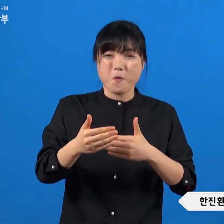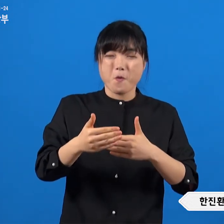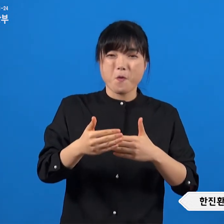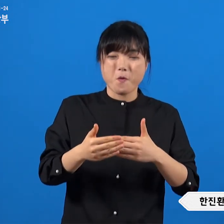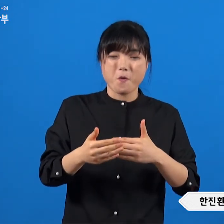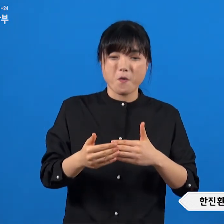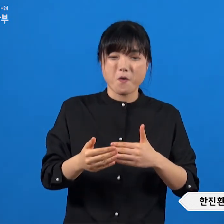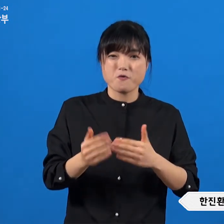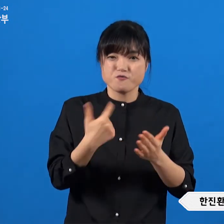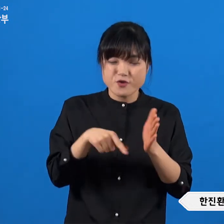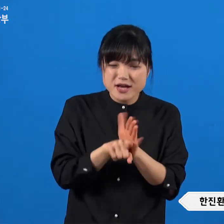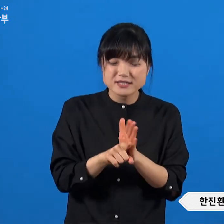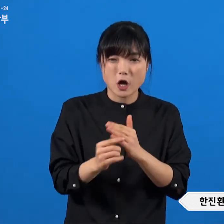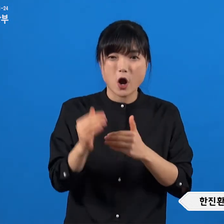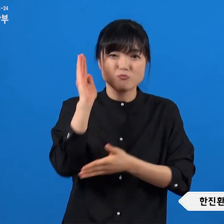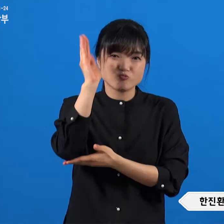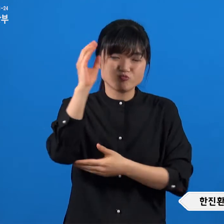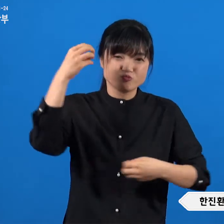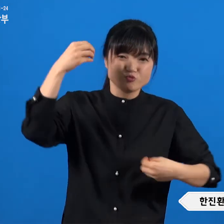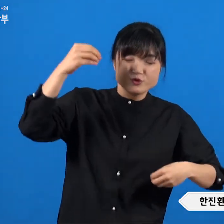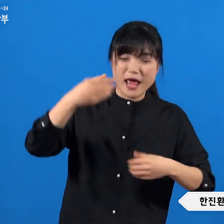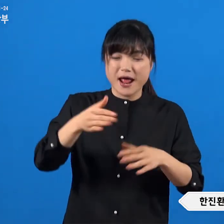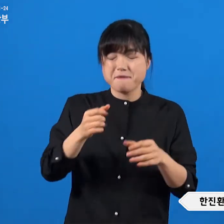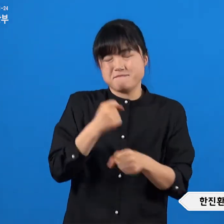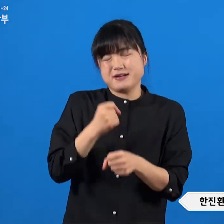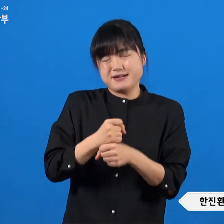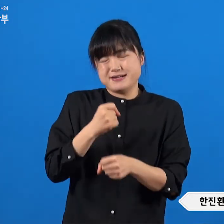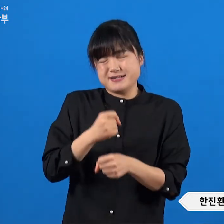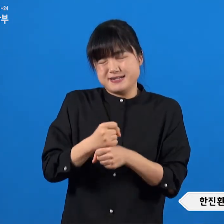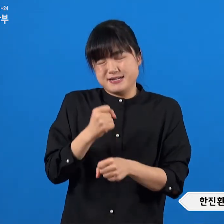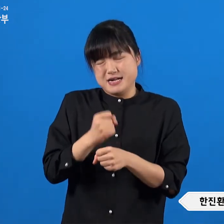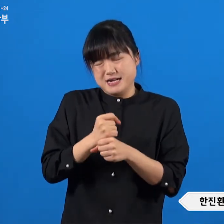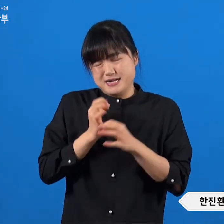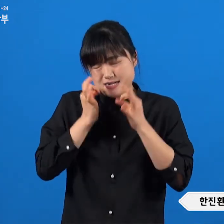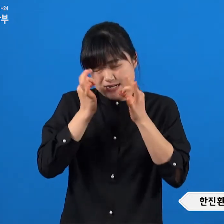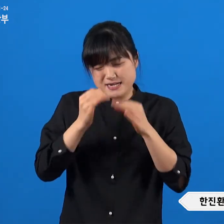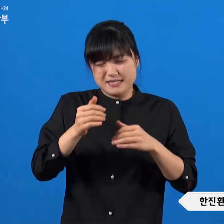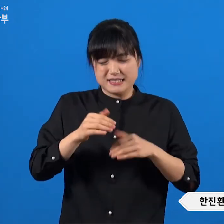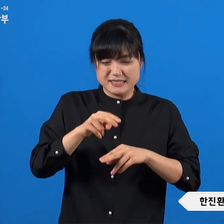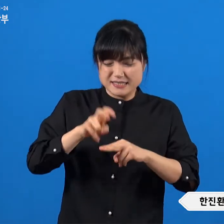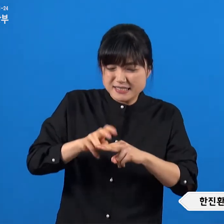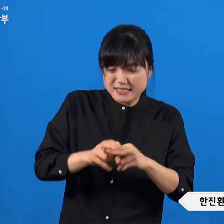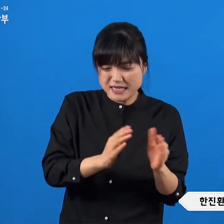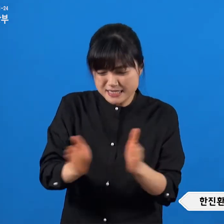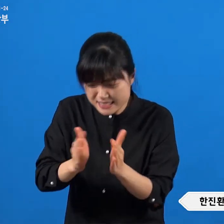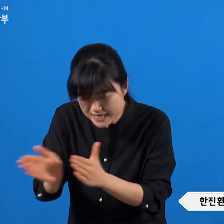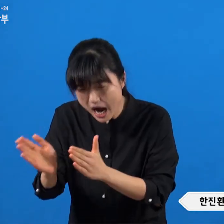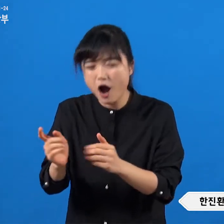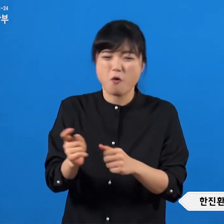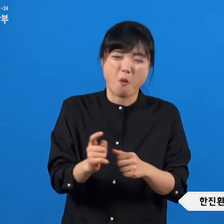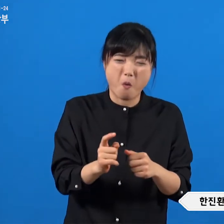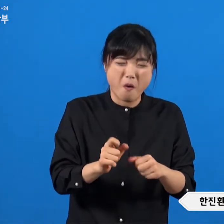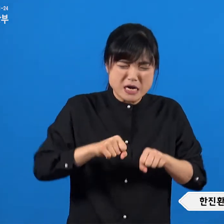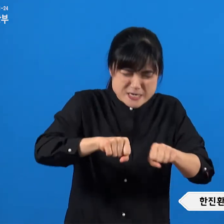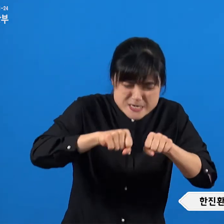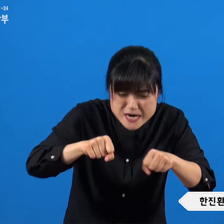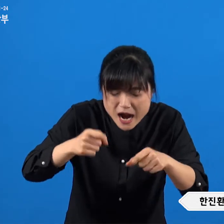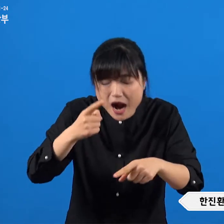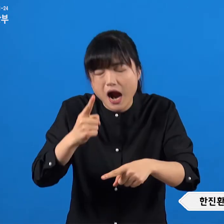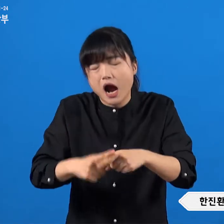하고 계십니다. 한참 일을 하다가 의자를 치우고 뭐 자리를 만들고 일을